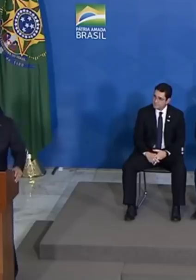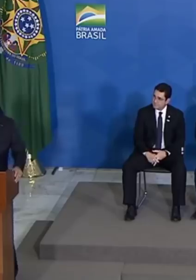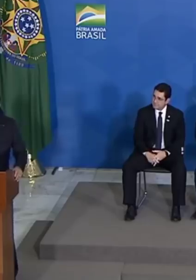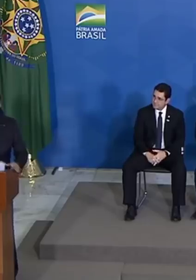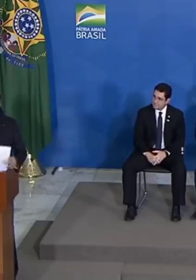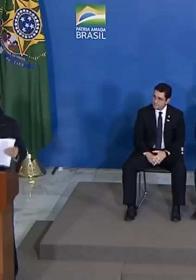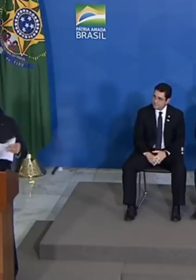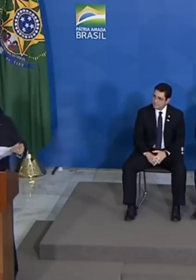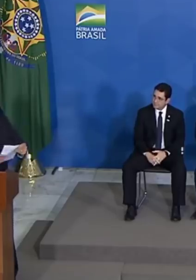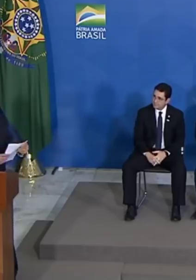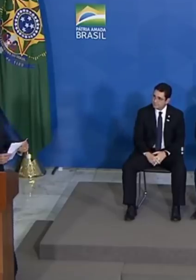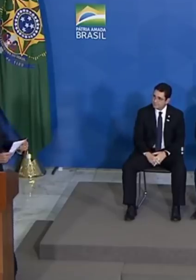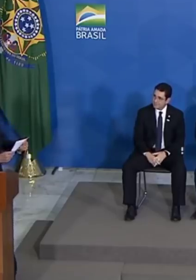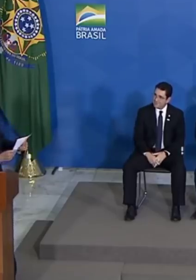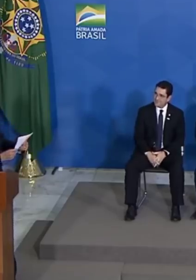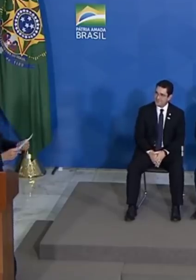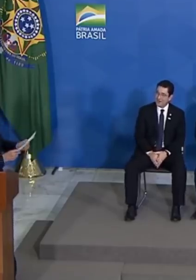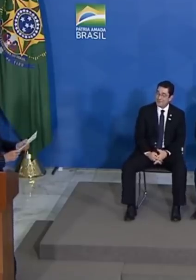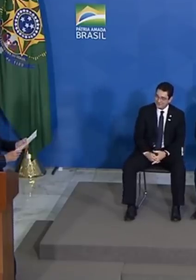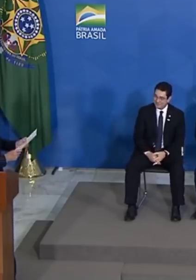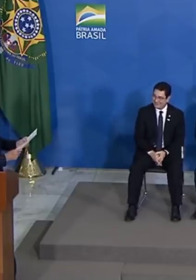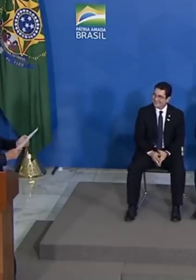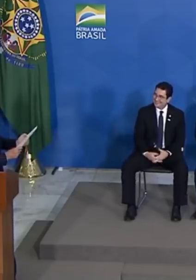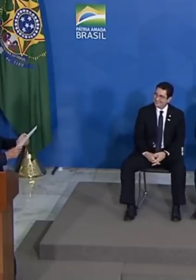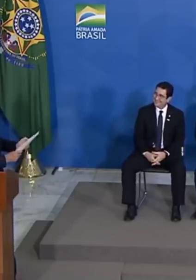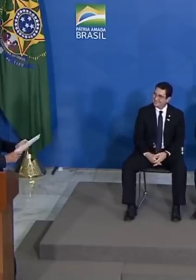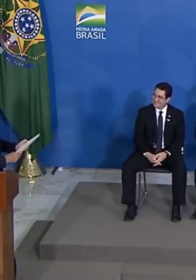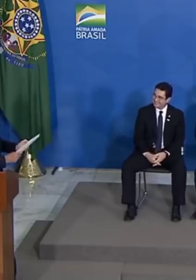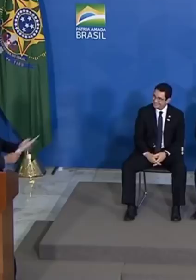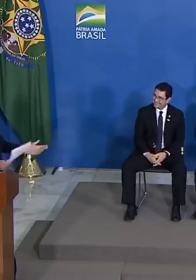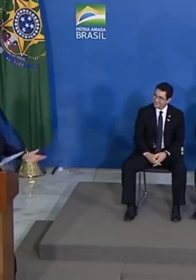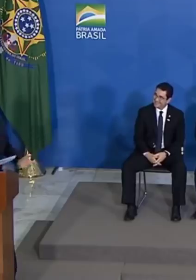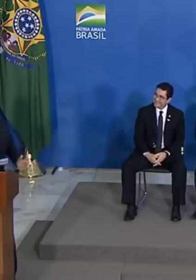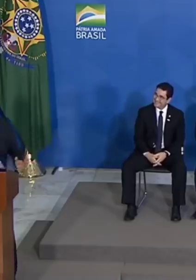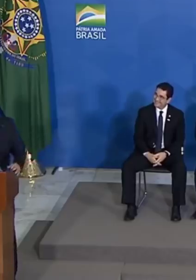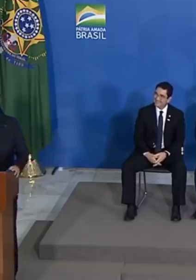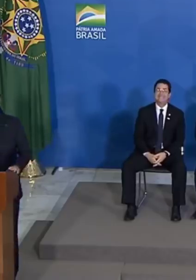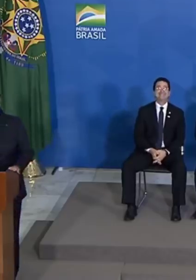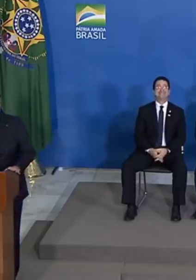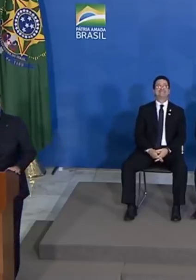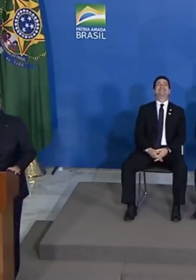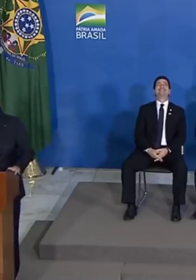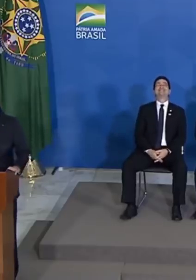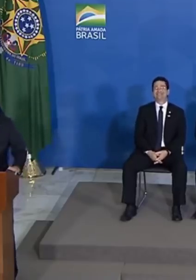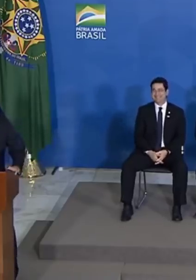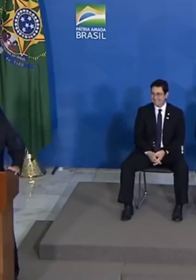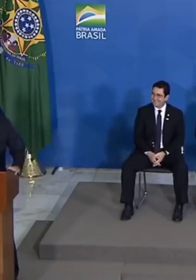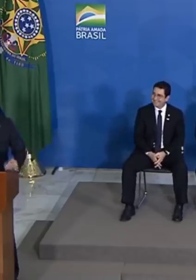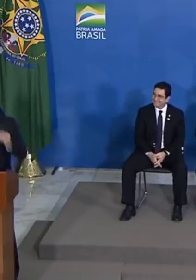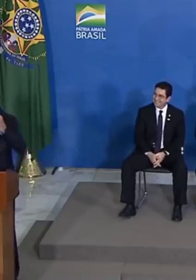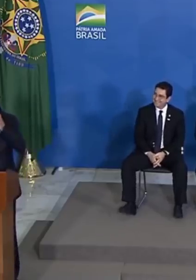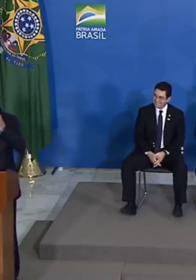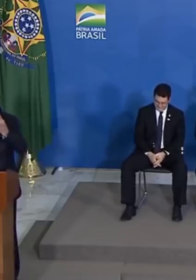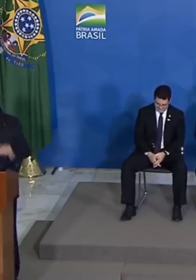como o nosso colega aqui, que eu não conheço ele direito ainda. Geraldo. Geraldo? É, nome do meu pai, não vou esquecer mais. Como o